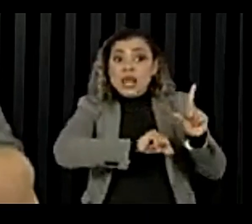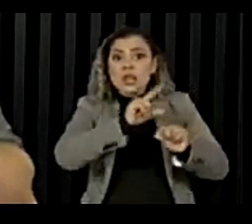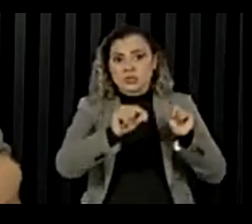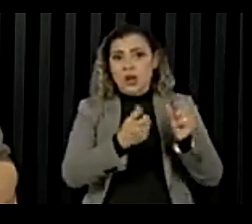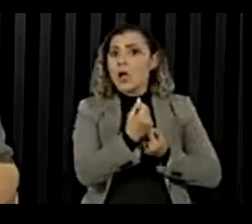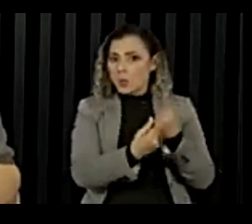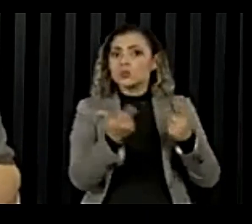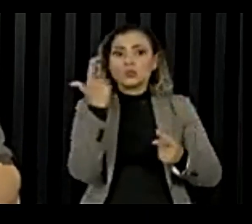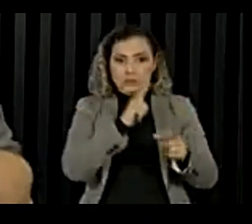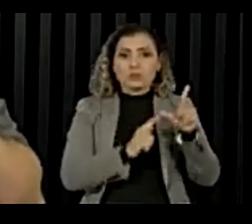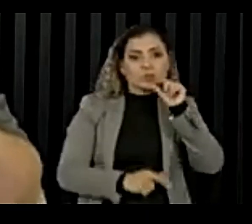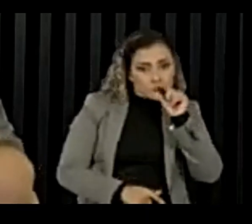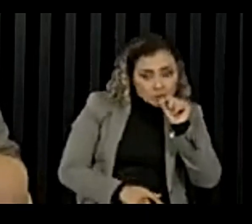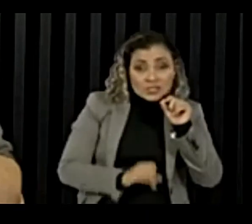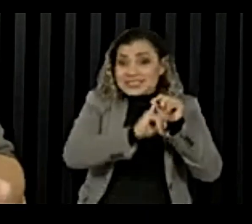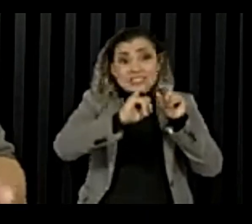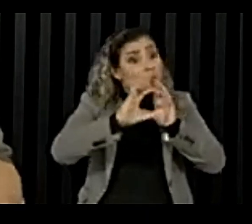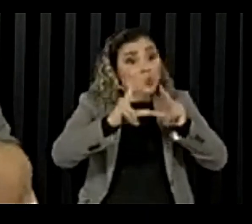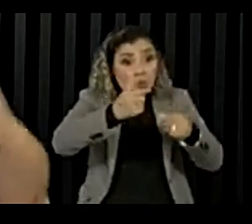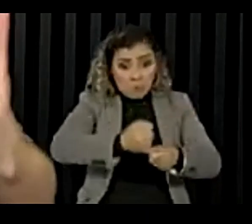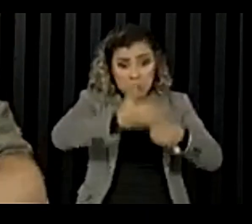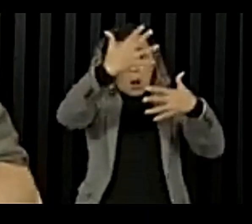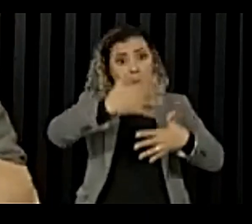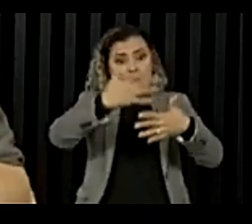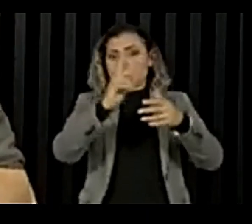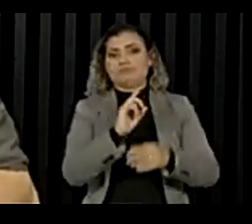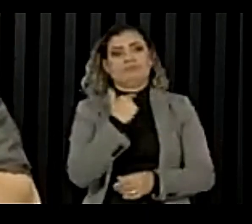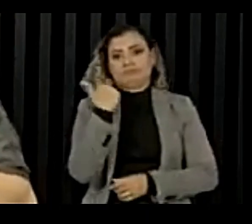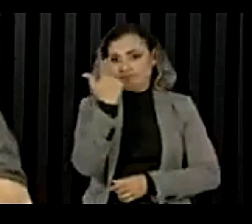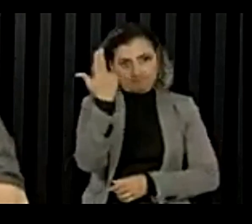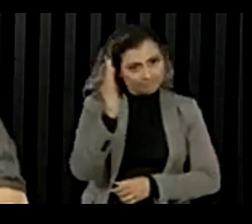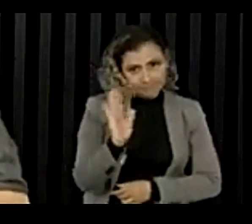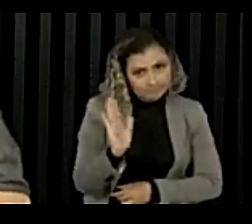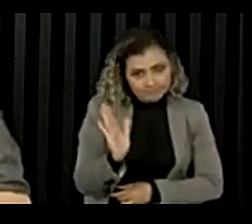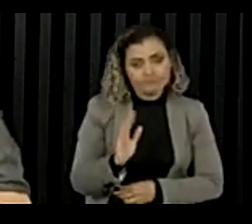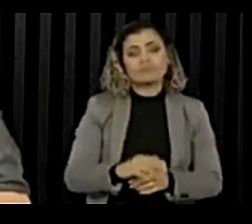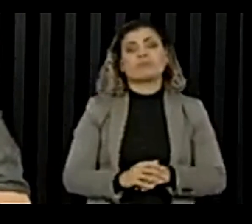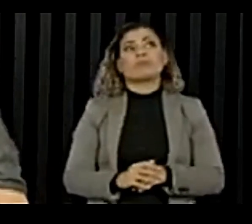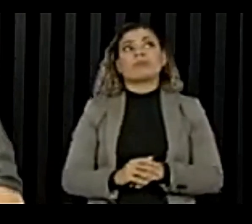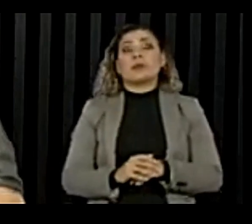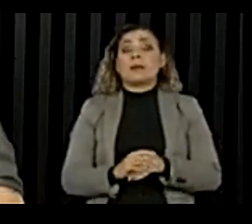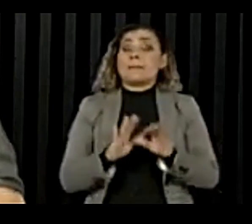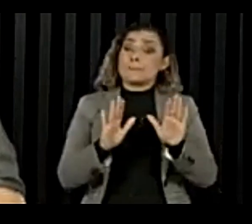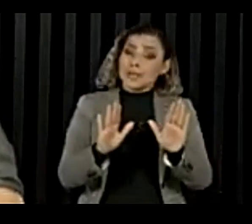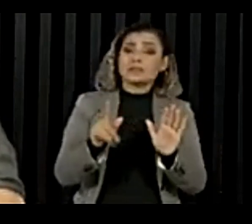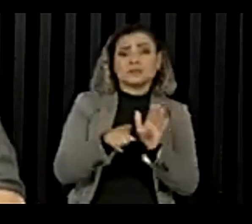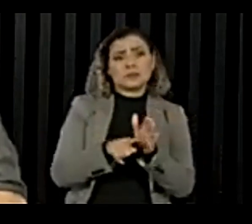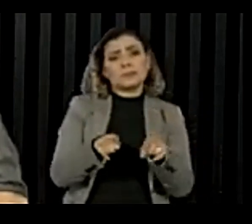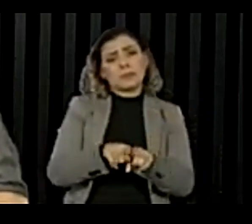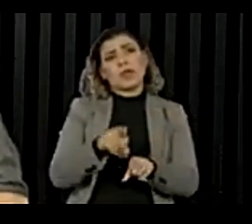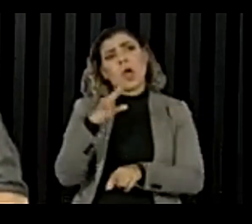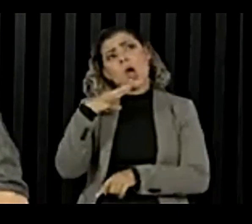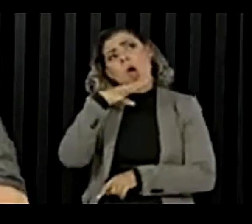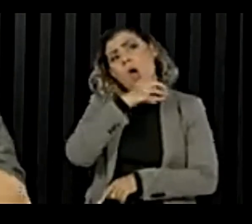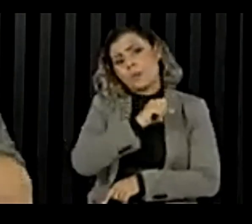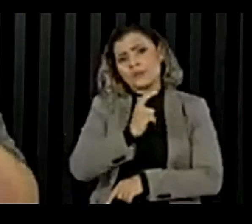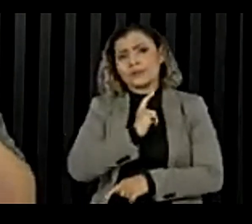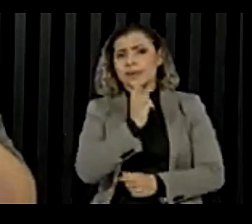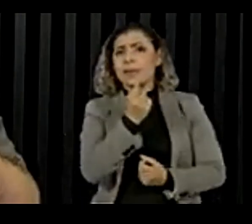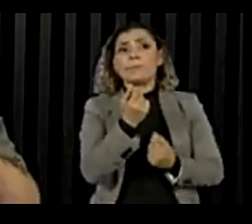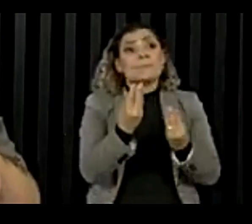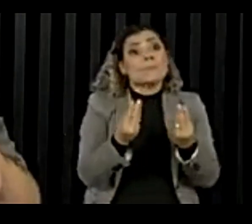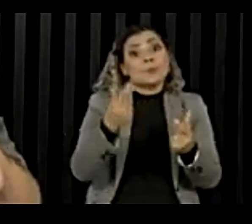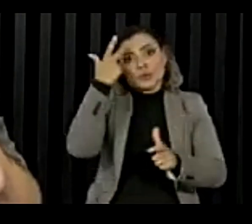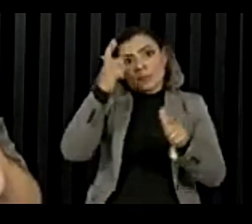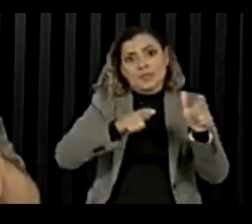Se eu abro as mentions normais, eu não consigo ler a tempo, né, o que está sendo dito ali. Além de, obviamente, ali também ter bastante hater, né?